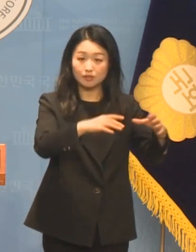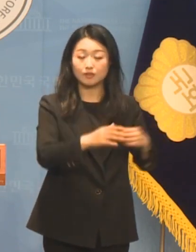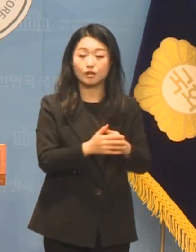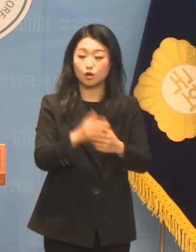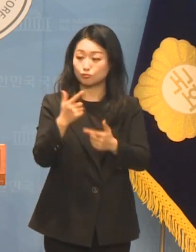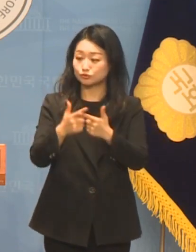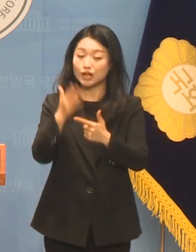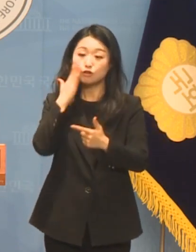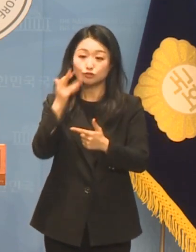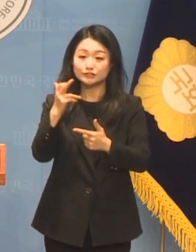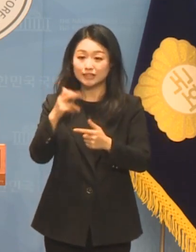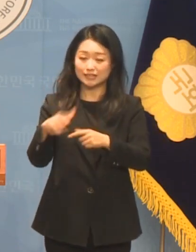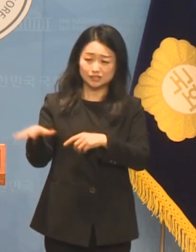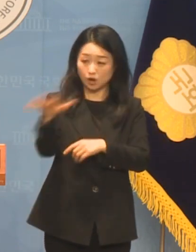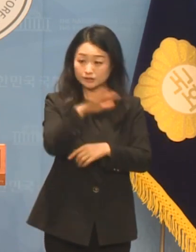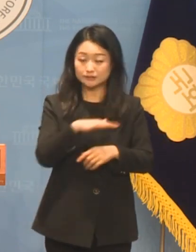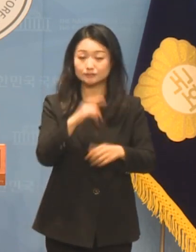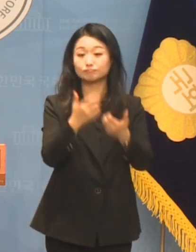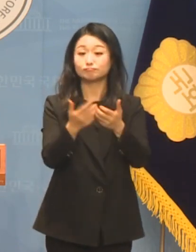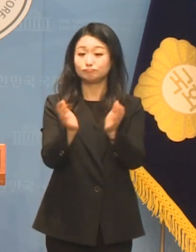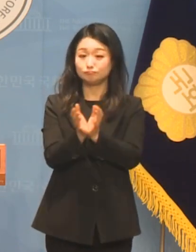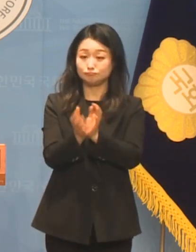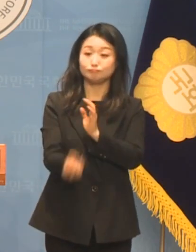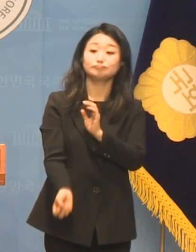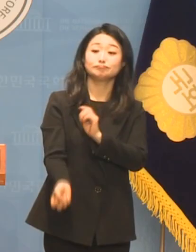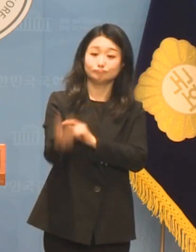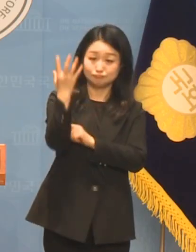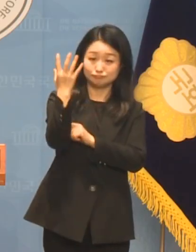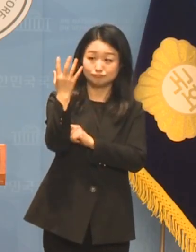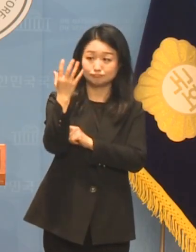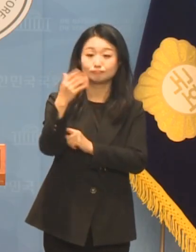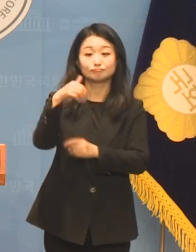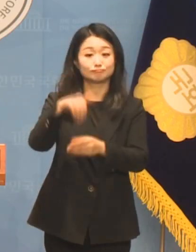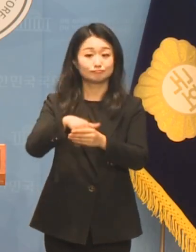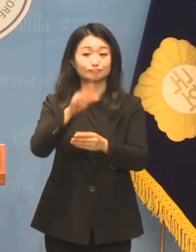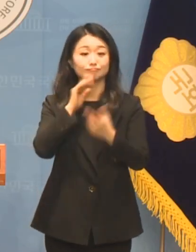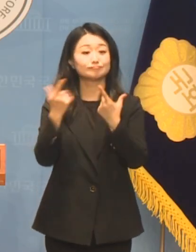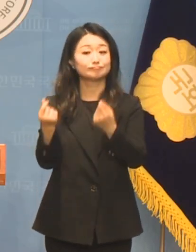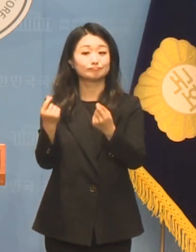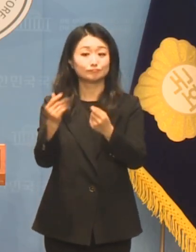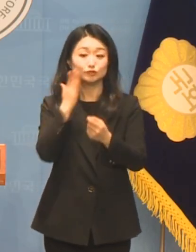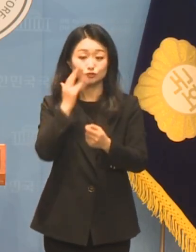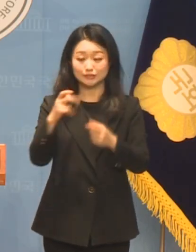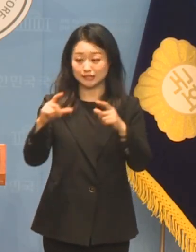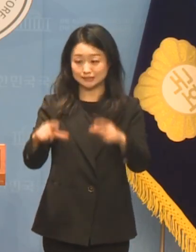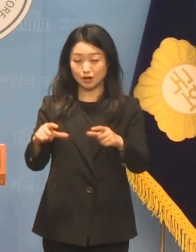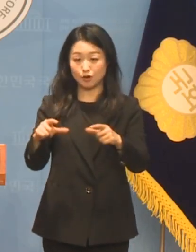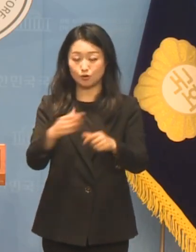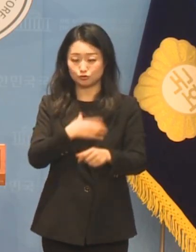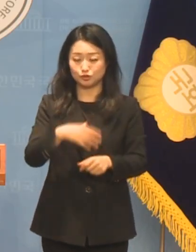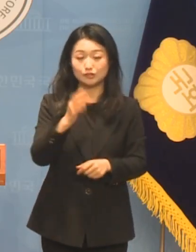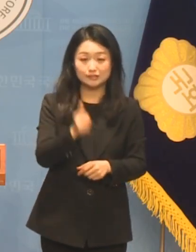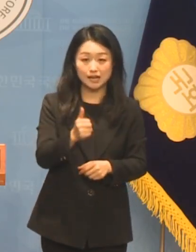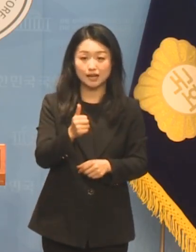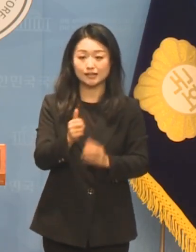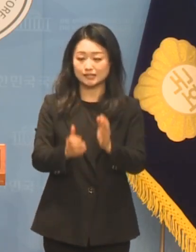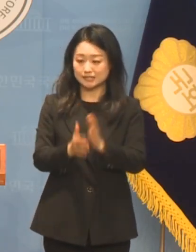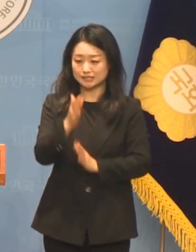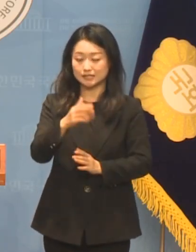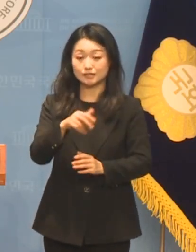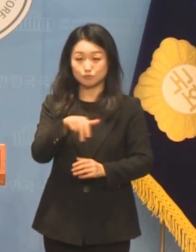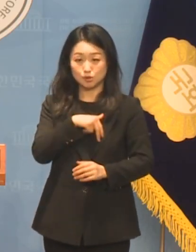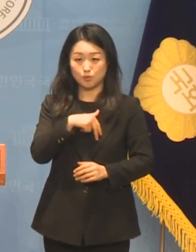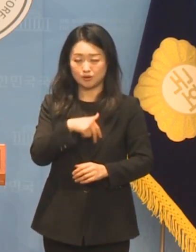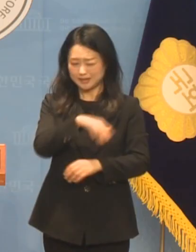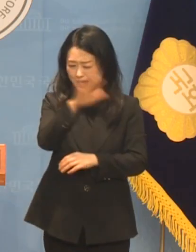부울경 전 지역에서 더불어민주당이 전부 승리한 선거였습니다. 울산 지역도 구청장, 시의원 선거도